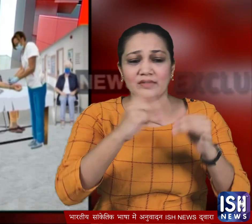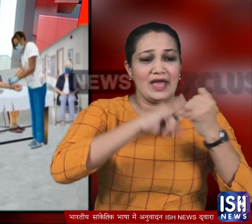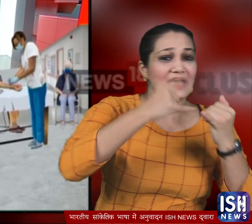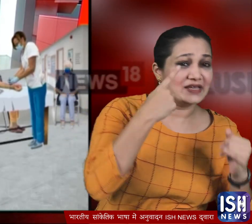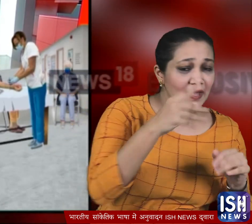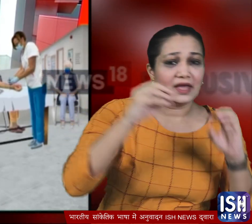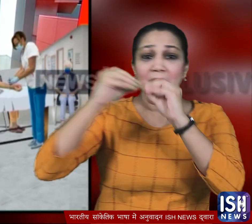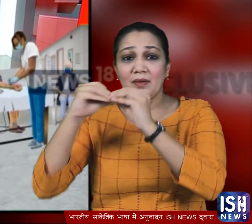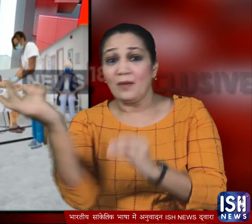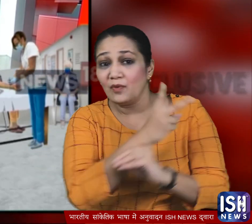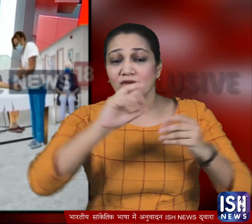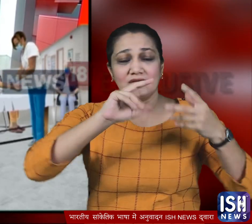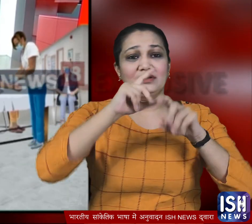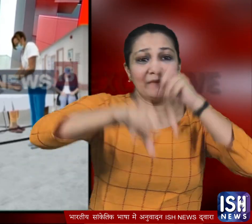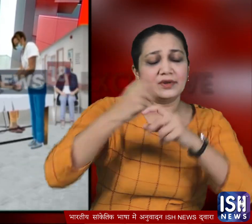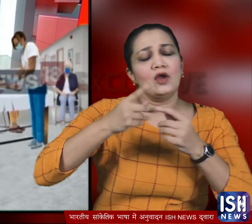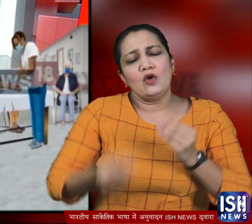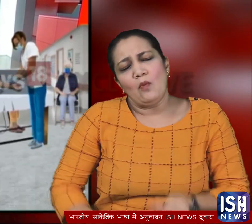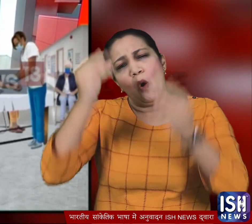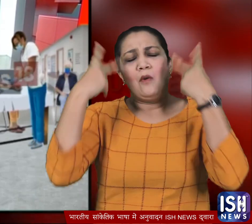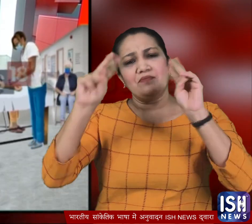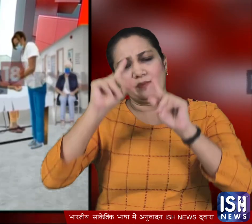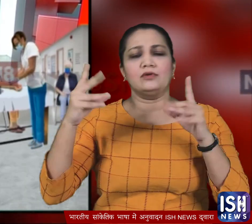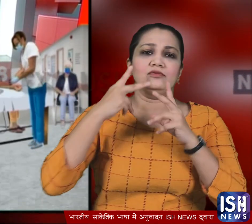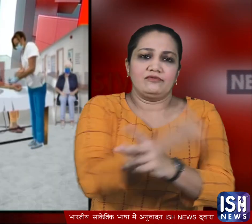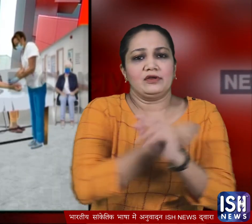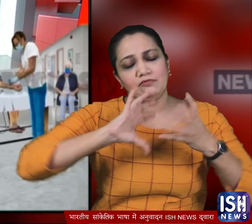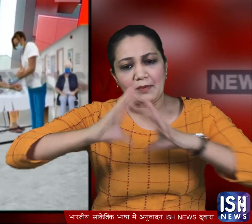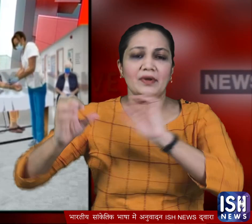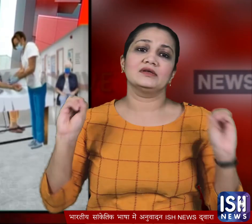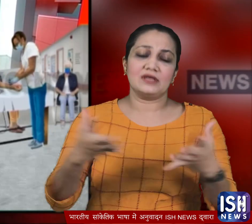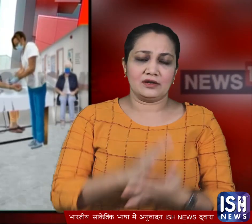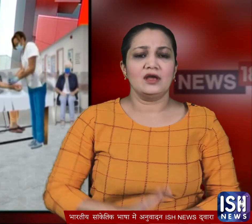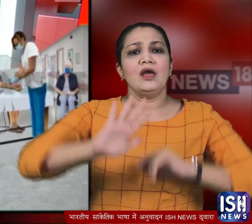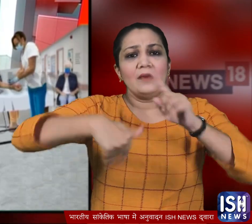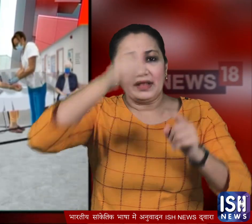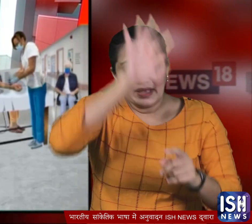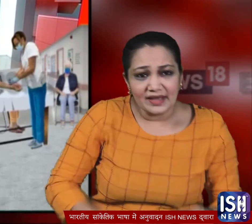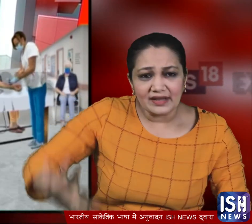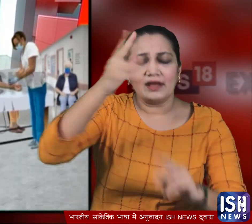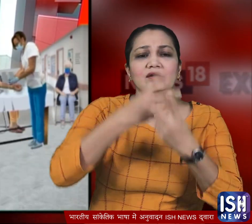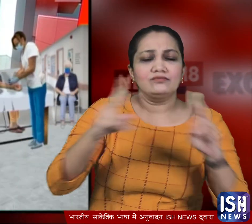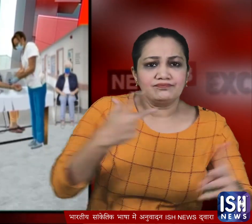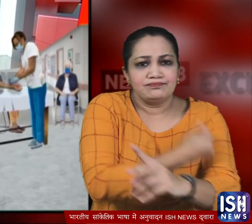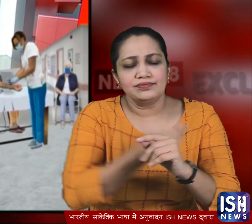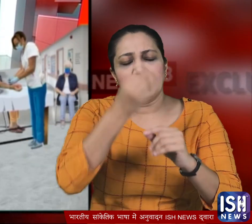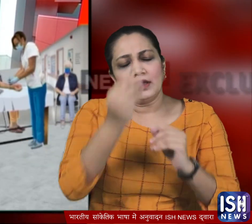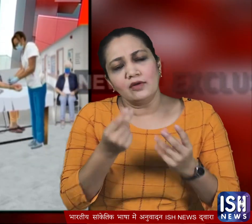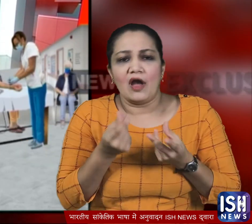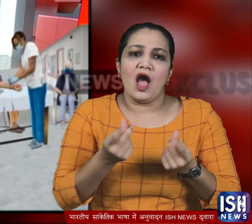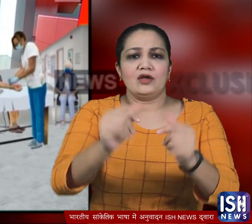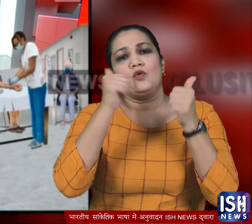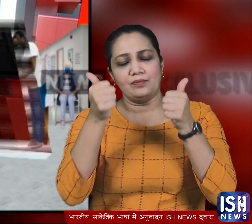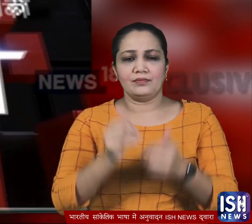सीरम इंस्टीट्यूट और भारत बायोटेक अपनी क्षमता से ज्यादा वैक्सीन बनाना शुरू कर देंगी, जिसके बाद देश में लोगों को टीका लगाने का अभियान